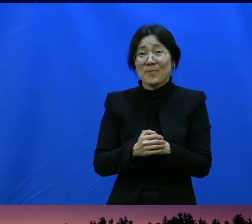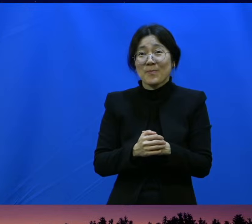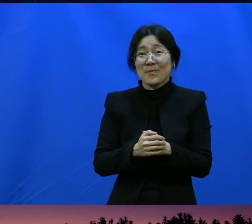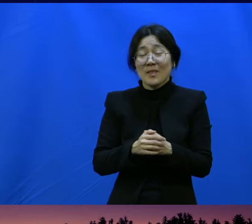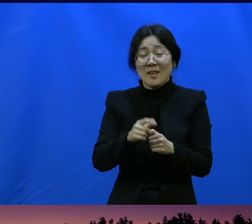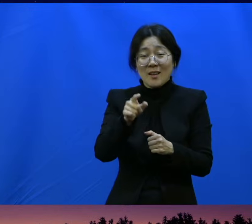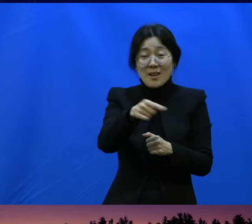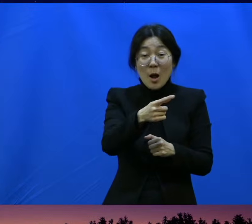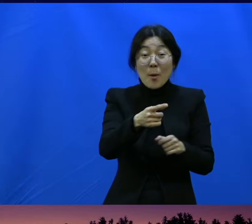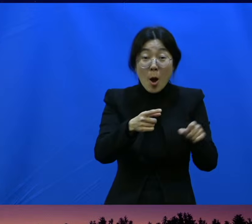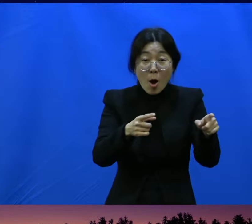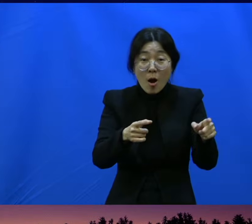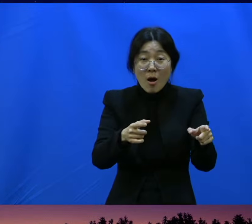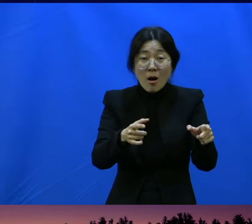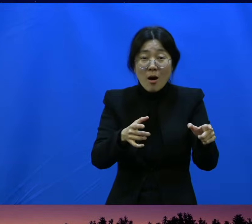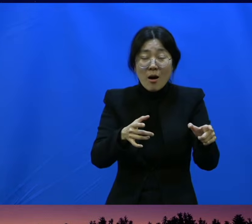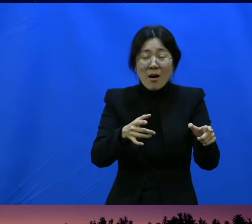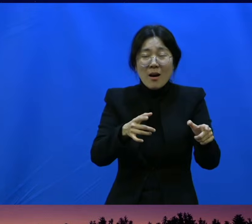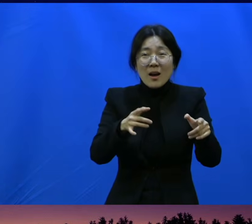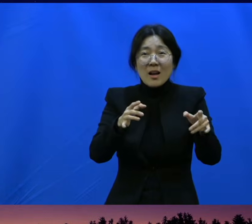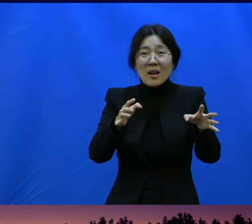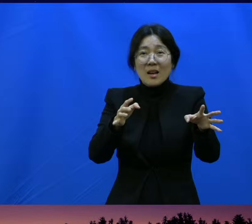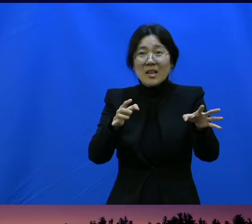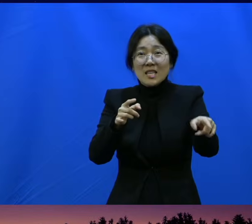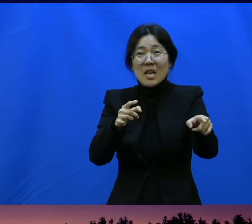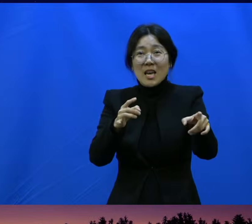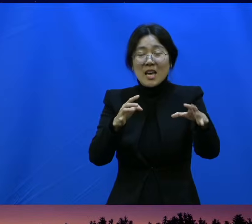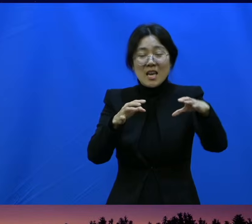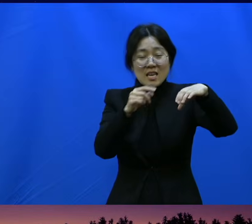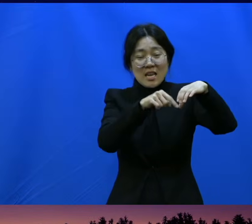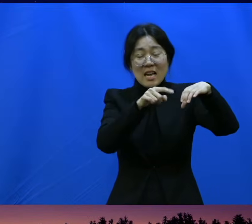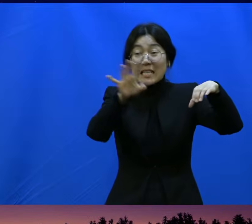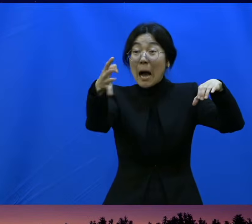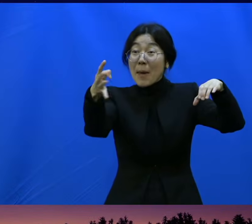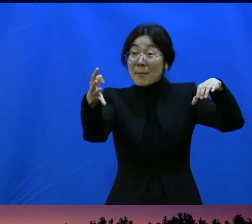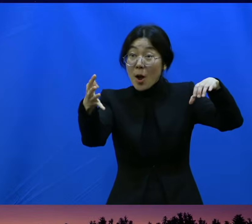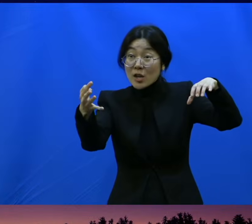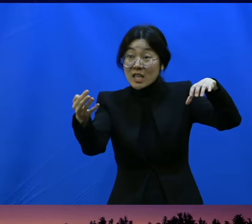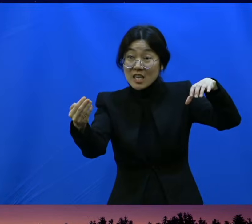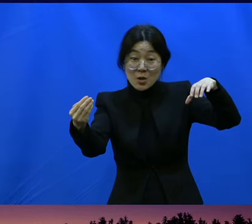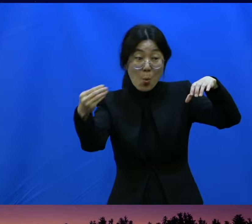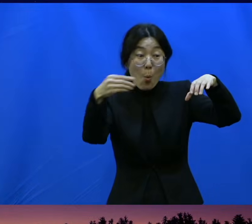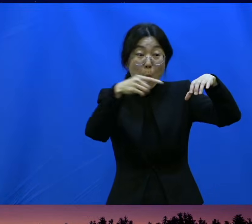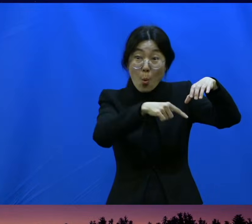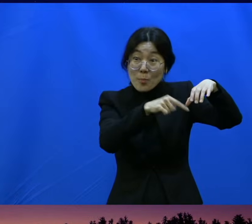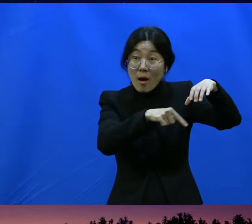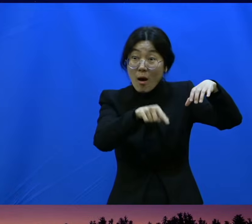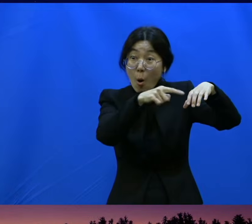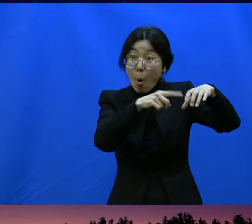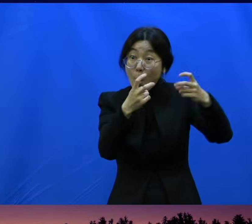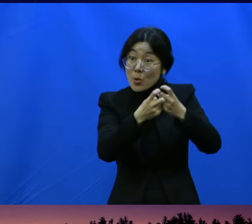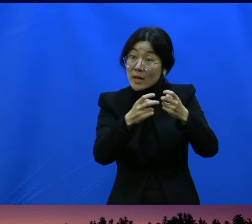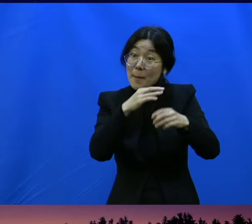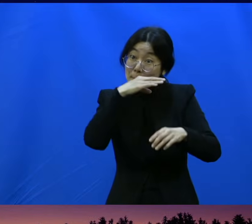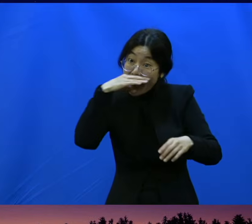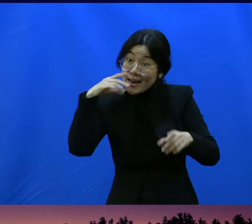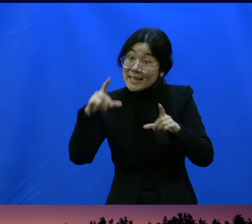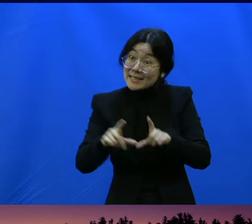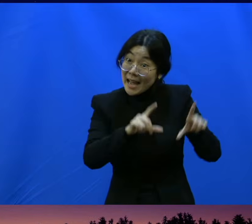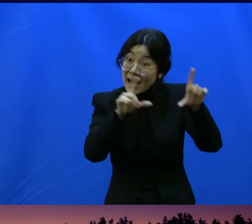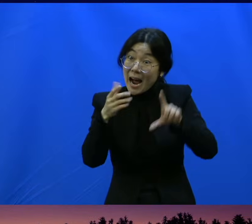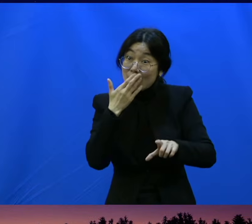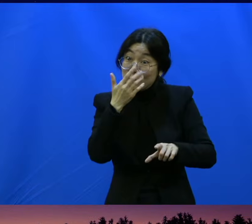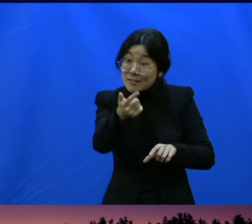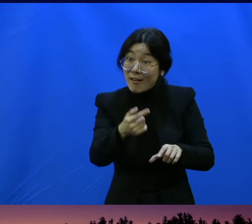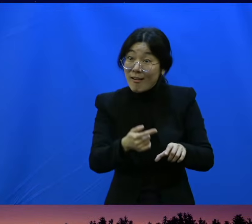별일이 다 일어났겠죠. 400명이 그 감옥 안에 있었다고 생각해 보세요. 여러분, 뭐 사기치다가 도망온 사람들, 폭행범,